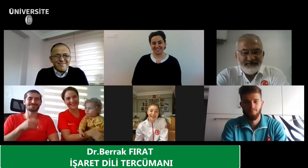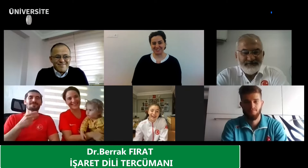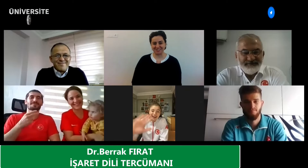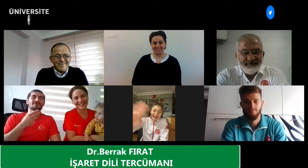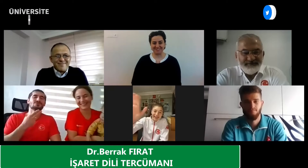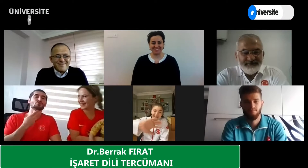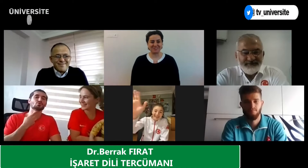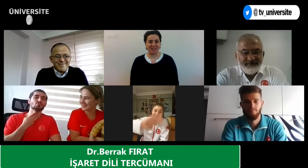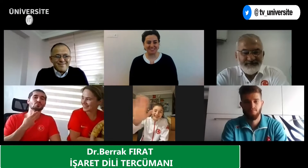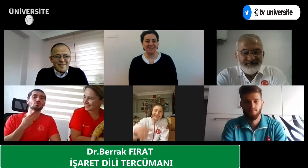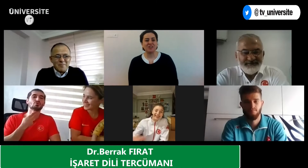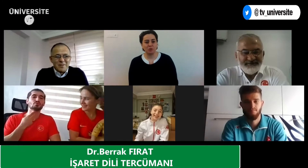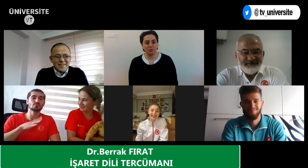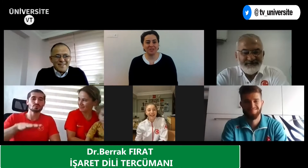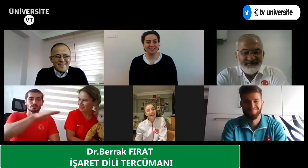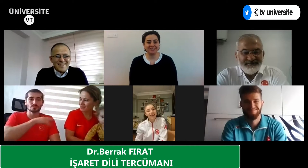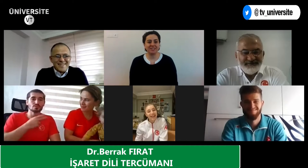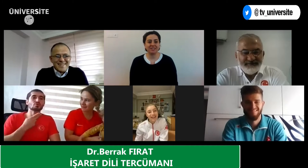Evet, kız çocuklarımız uyandı.